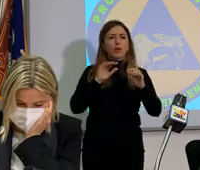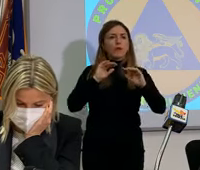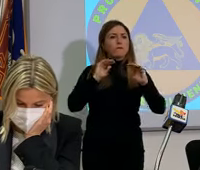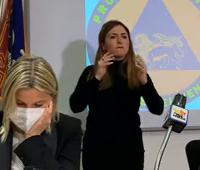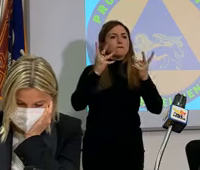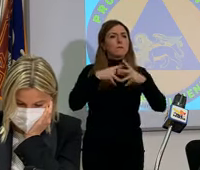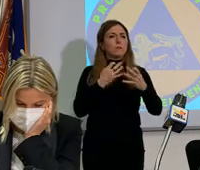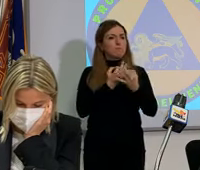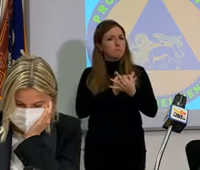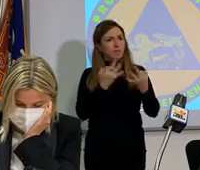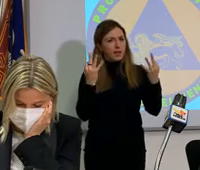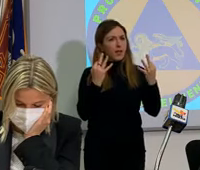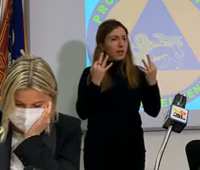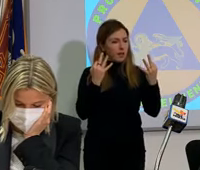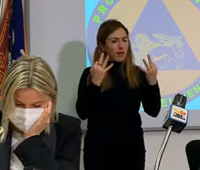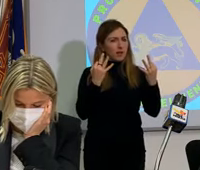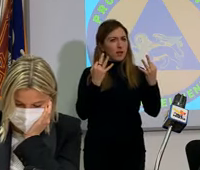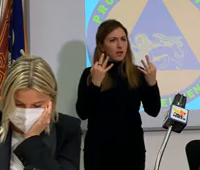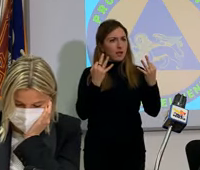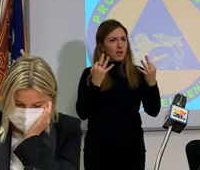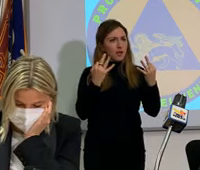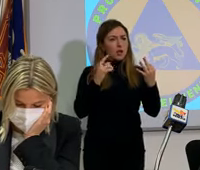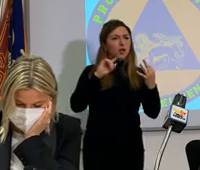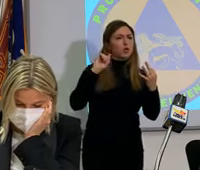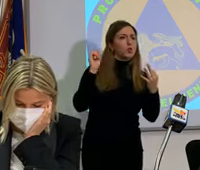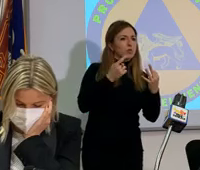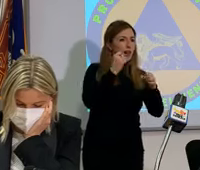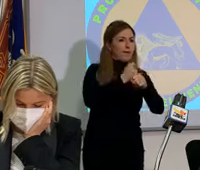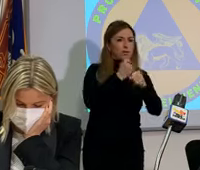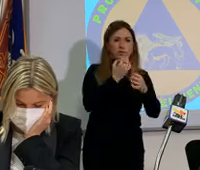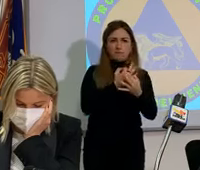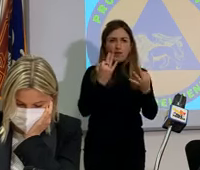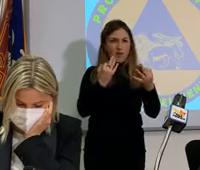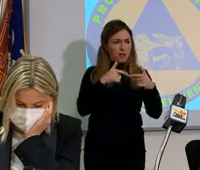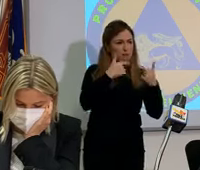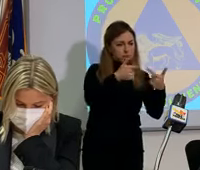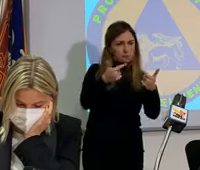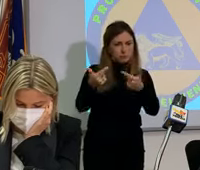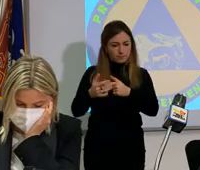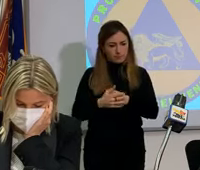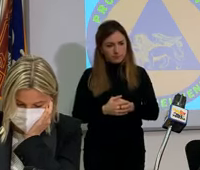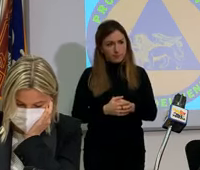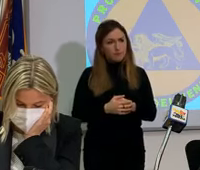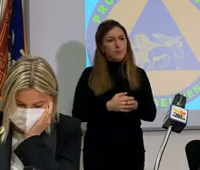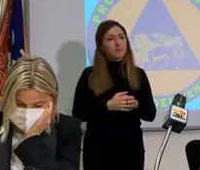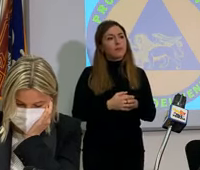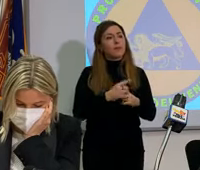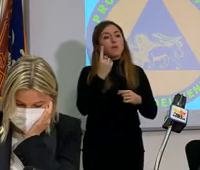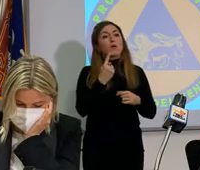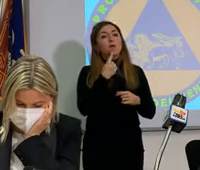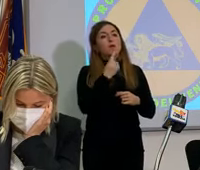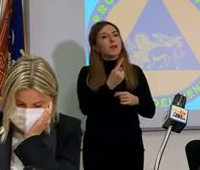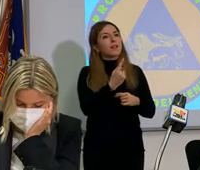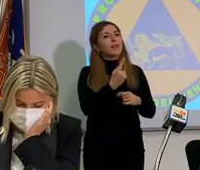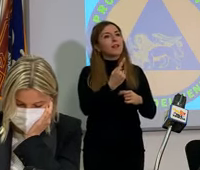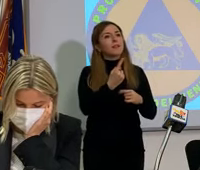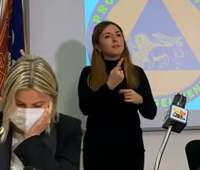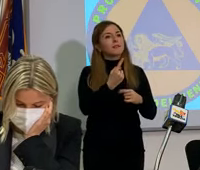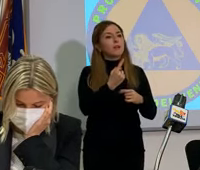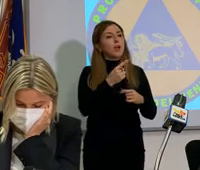che tutti siano le condizioni di fare quello che devono fare qualcuno ha letto che noi dicevamo che i medici non fanno il loro